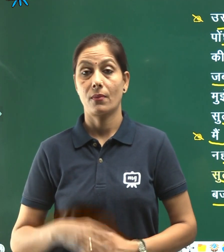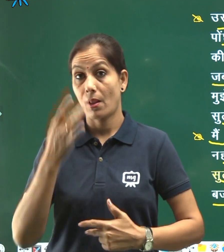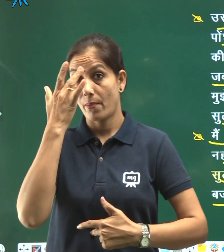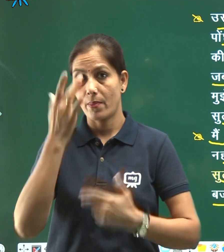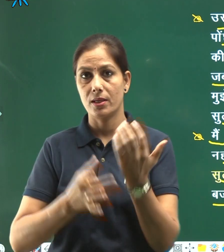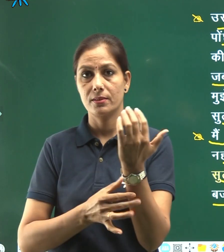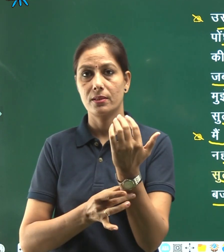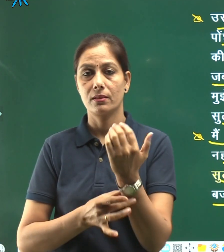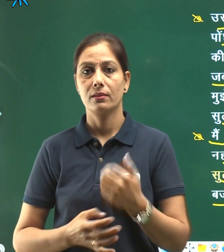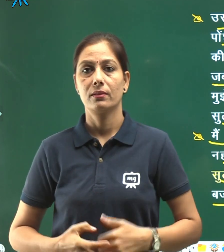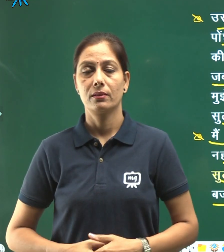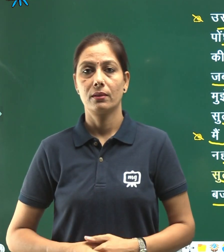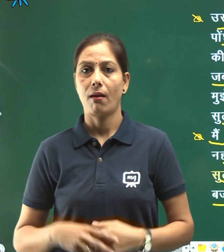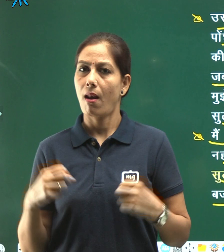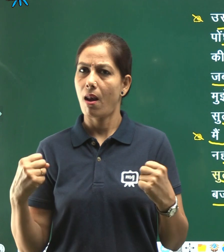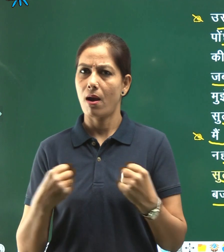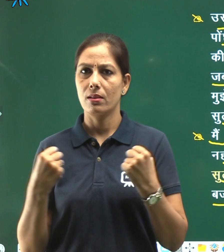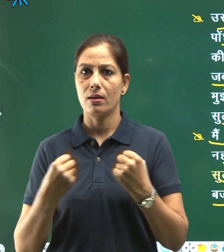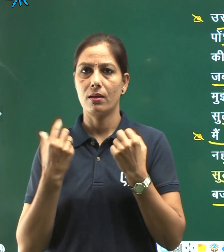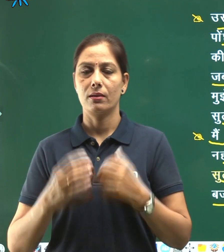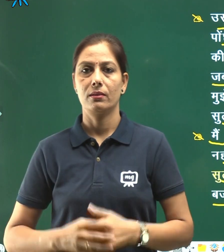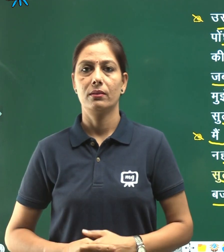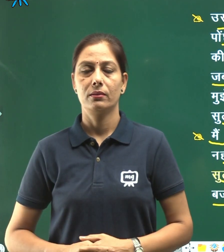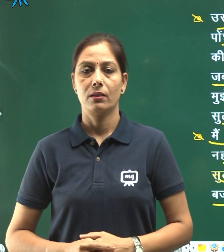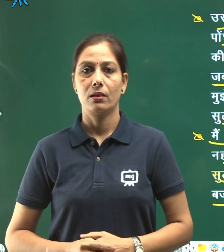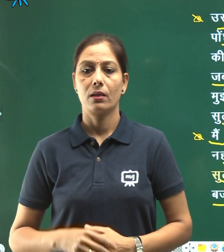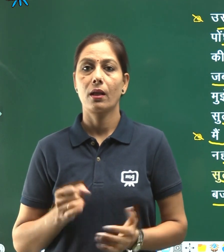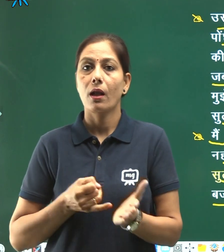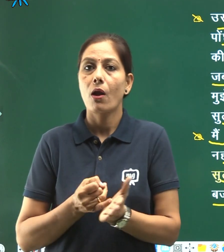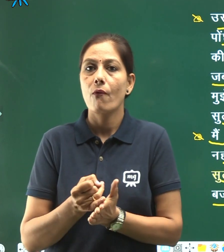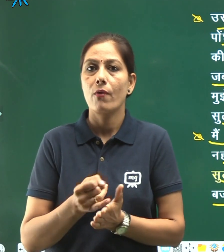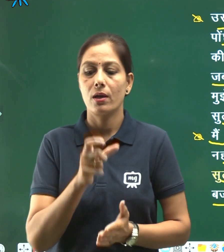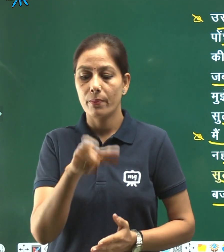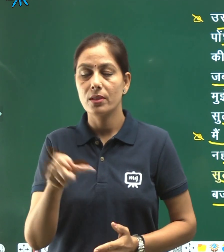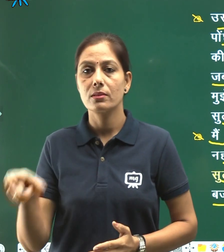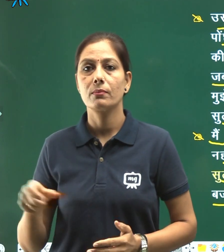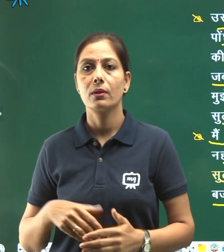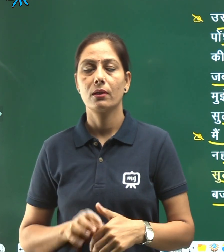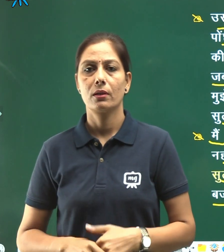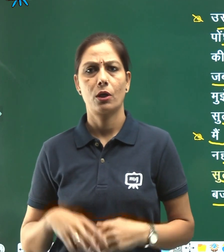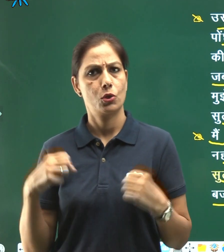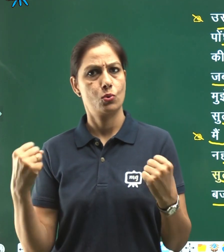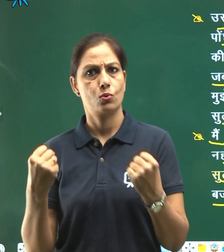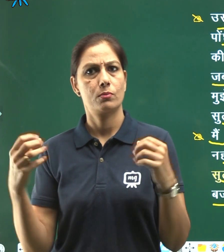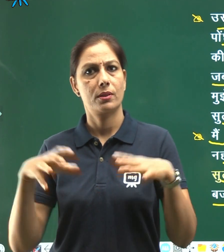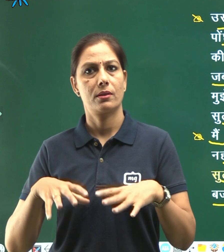बीमारी से लड़ता रहा, गांव वालों में जोश भरता